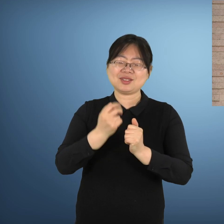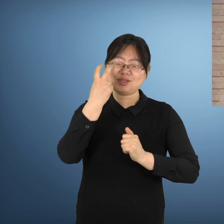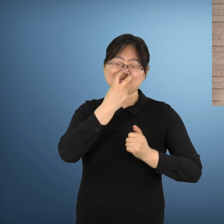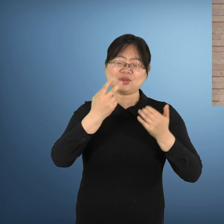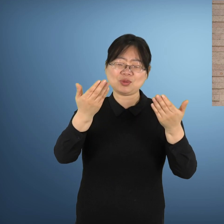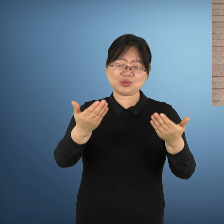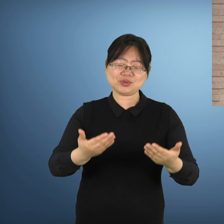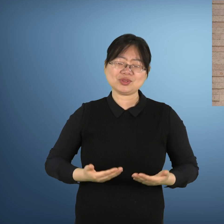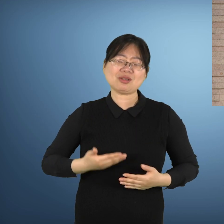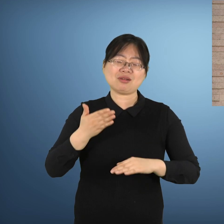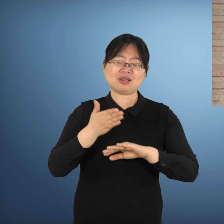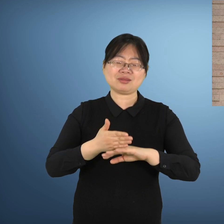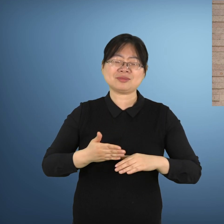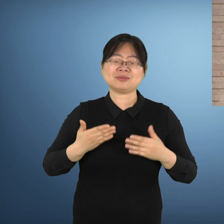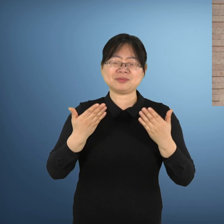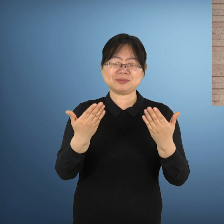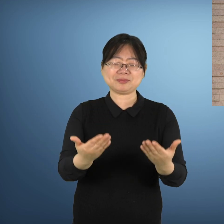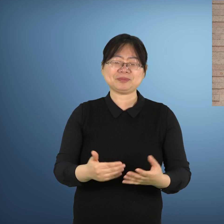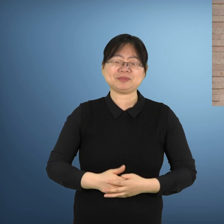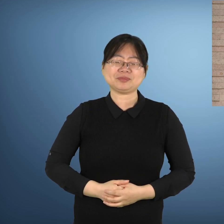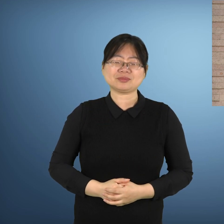지켜주신 것을 감사합니다.